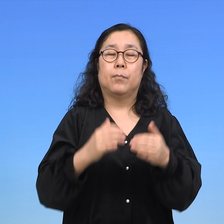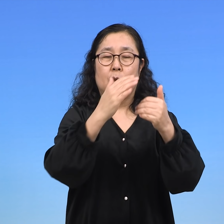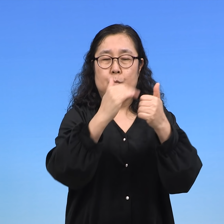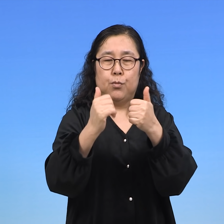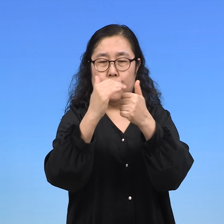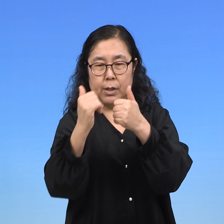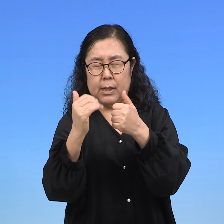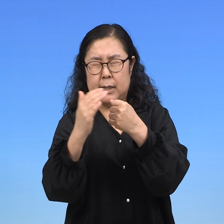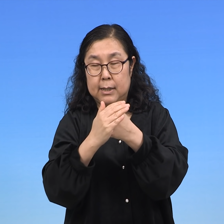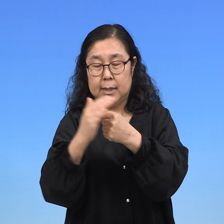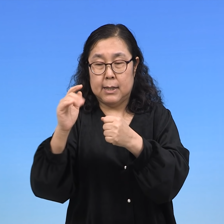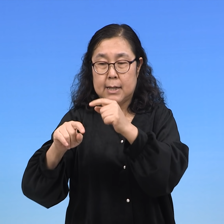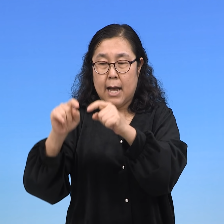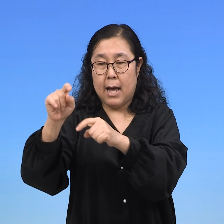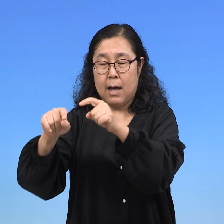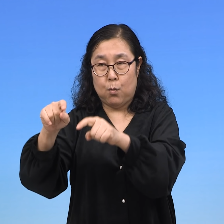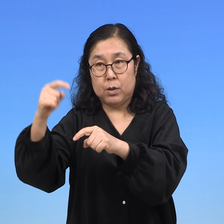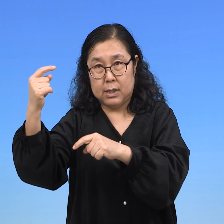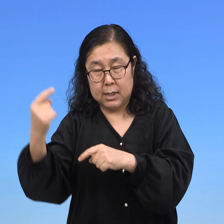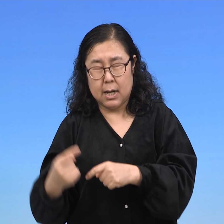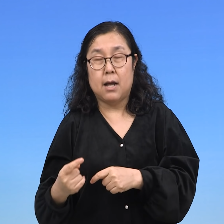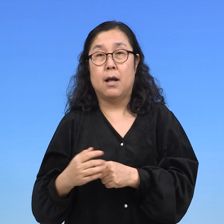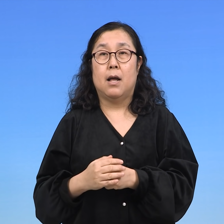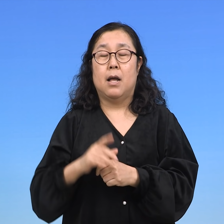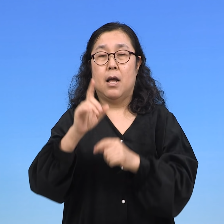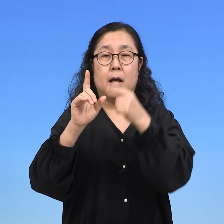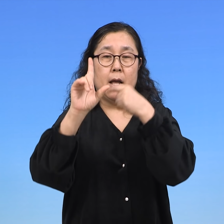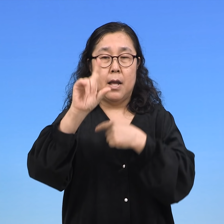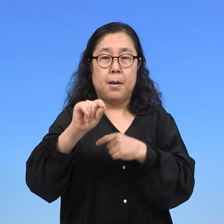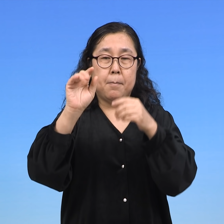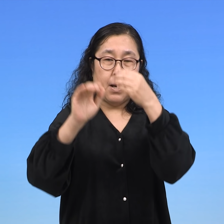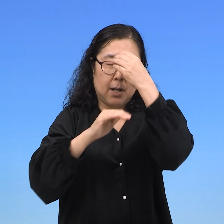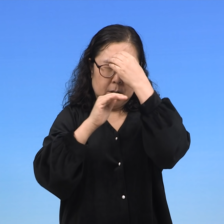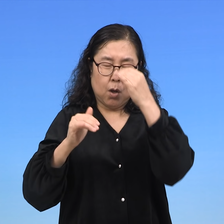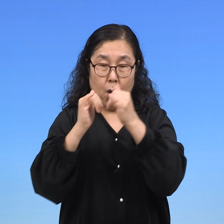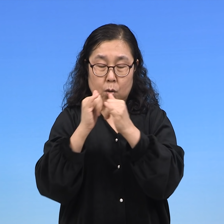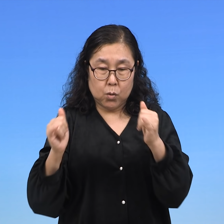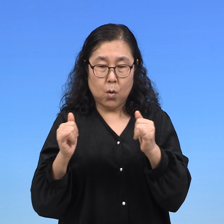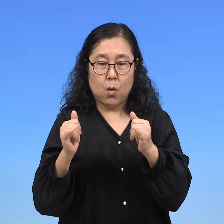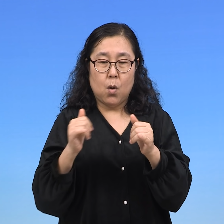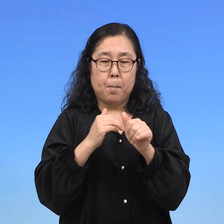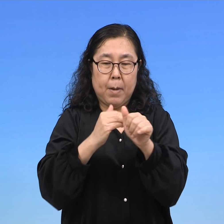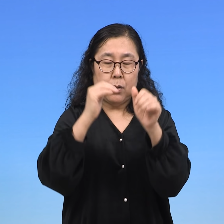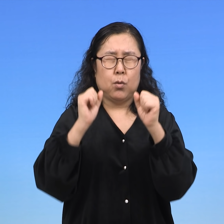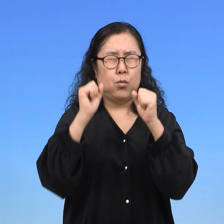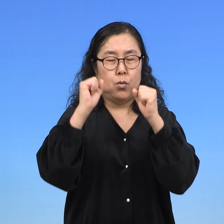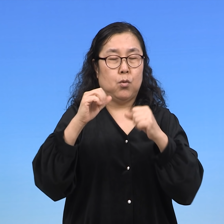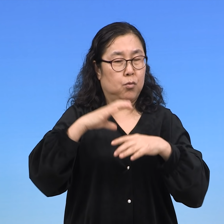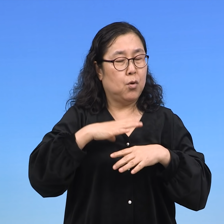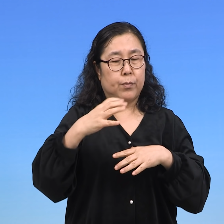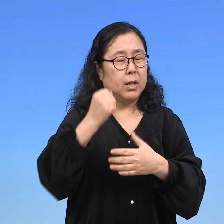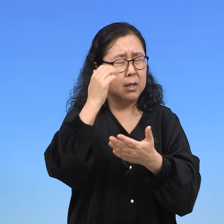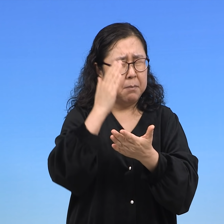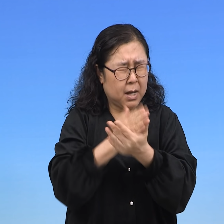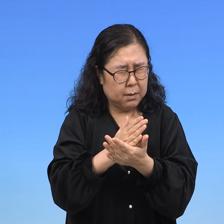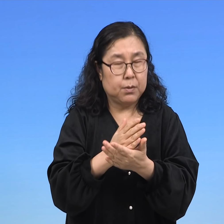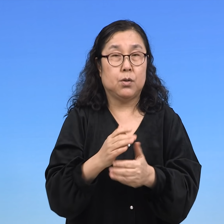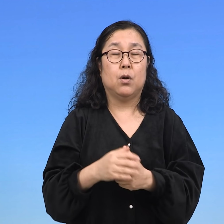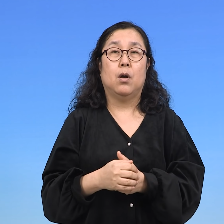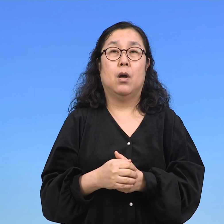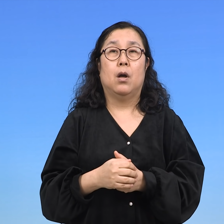부르시니 나아온지라. 여러분, 일만수도 파송운동을 두려움으로 받지 마시기를 바랍니다.